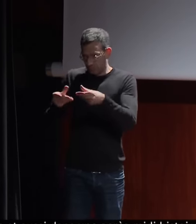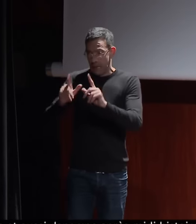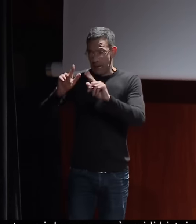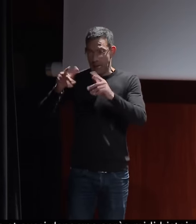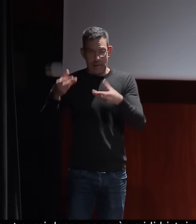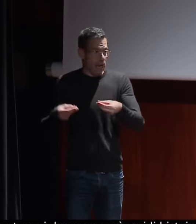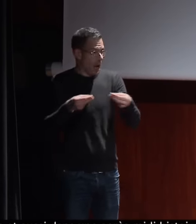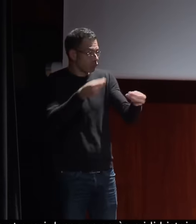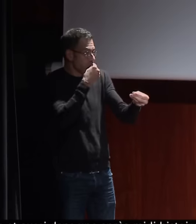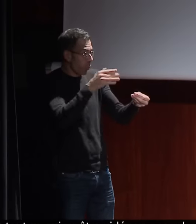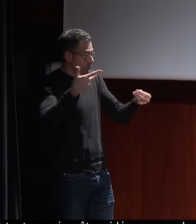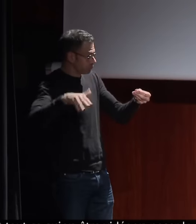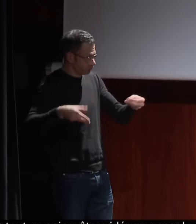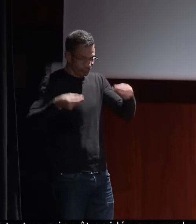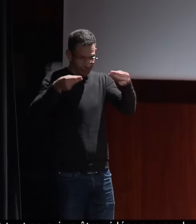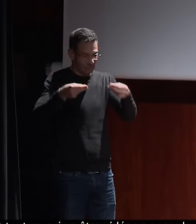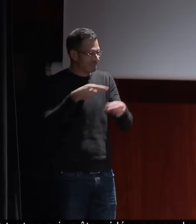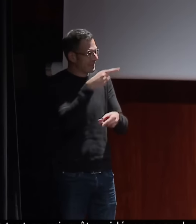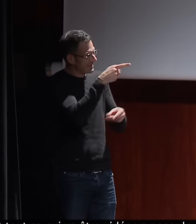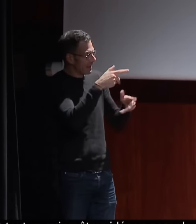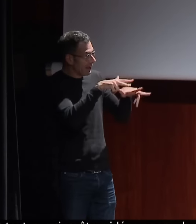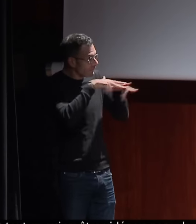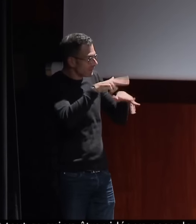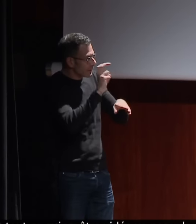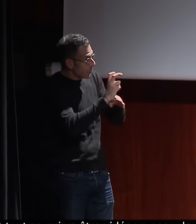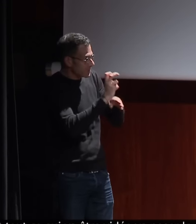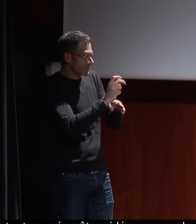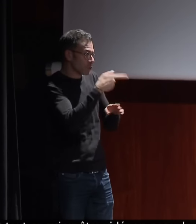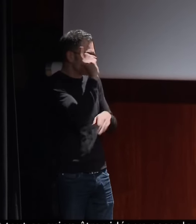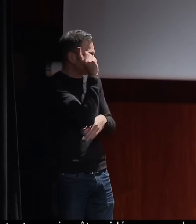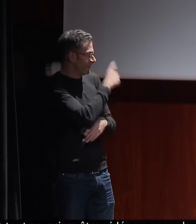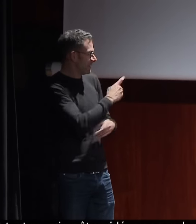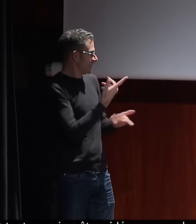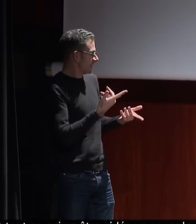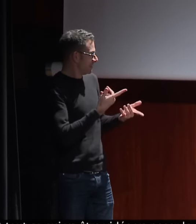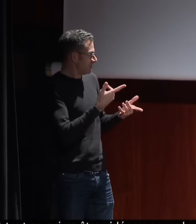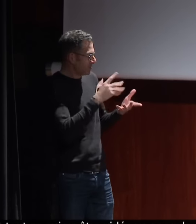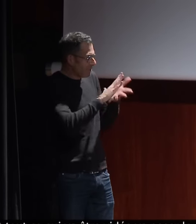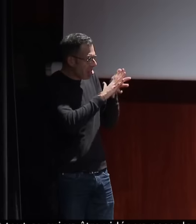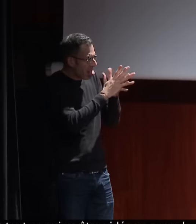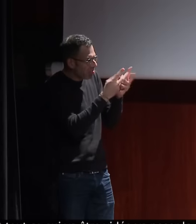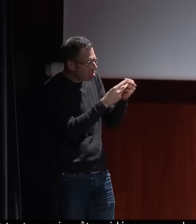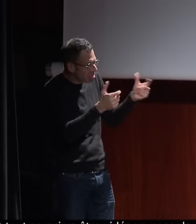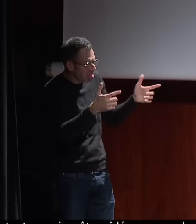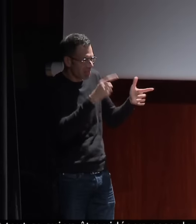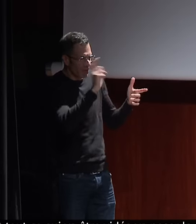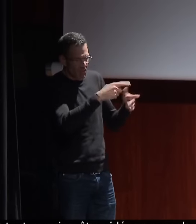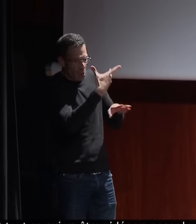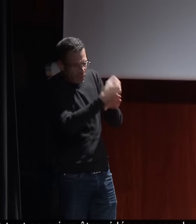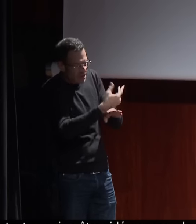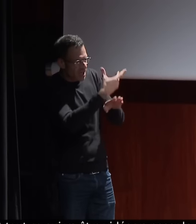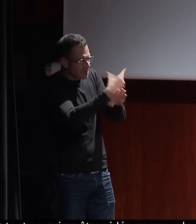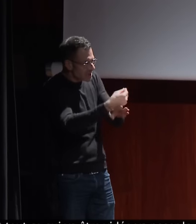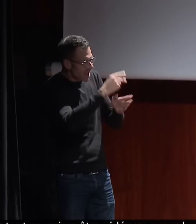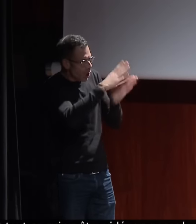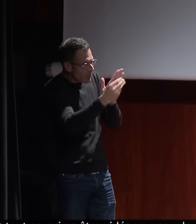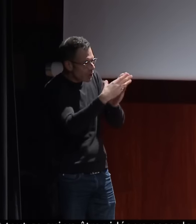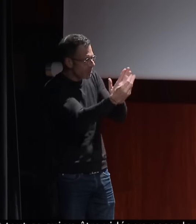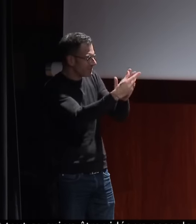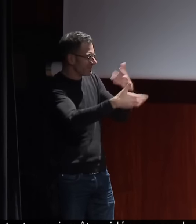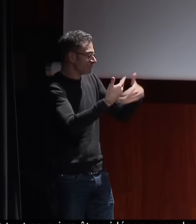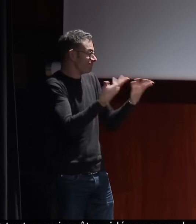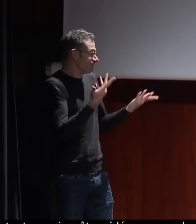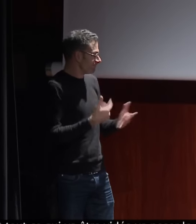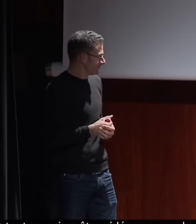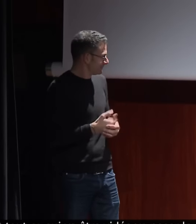beaucoup plus complexe et lourde à conserver.